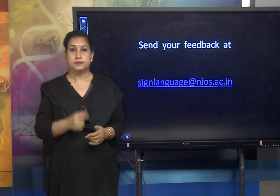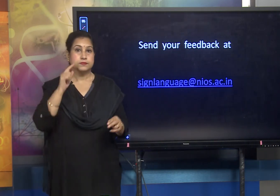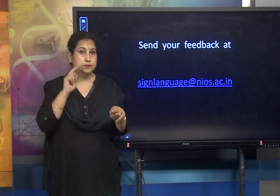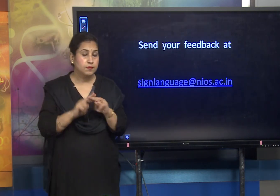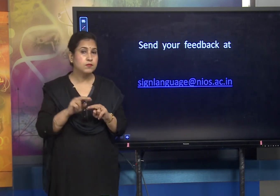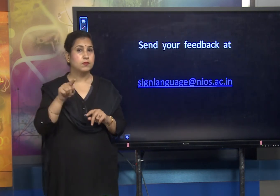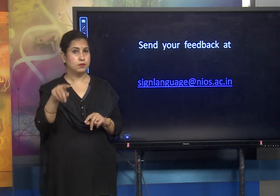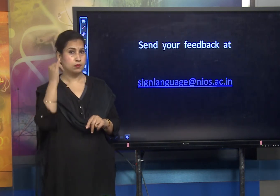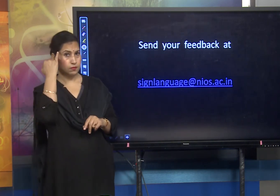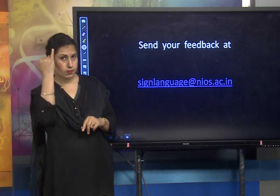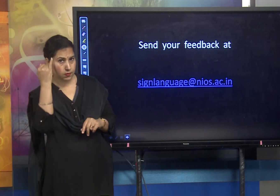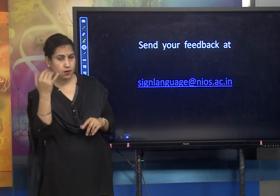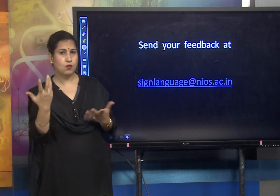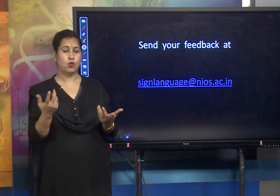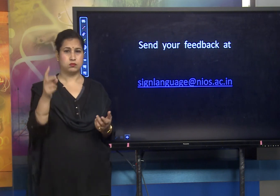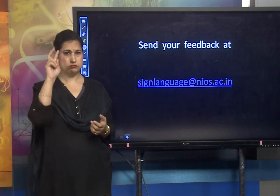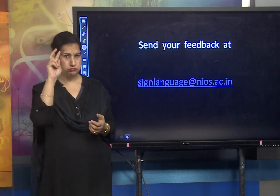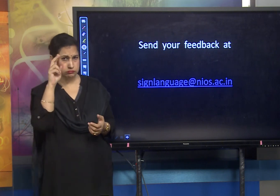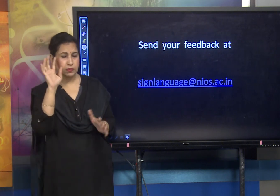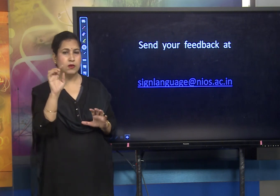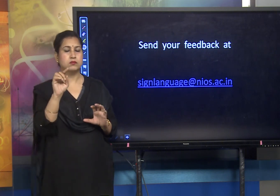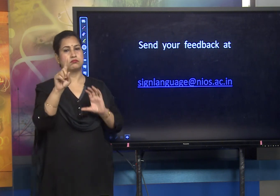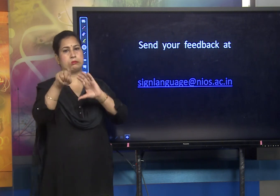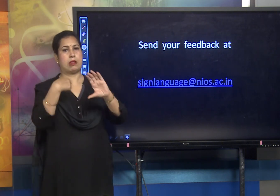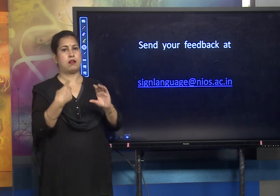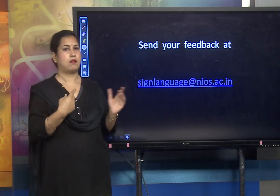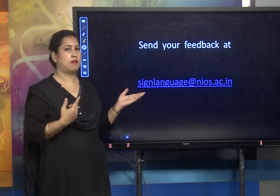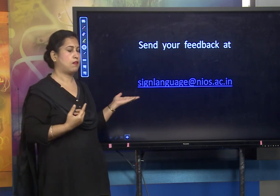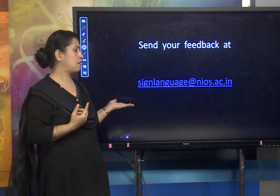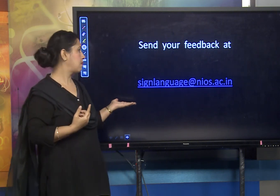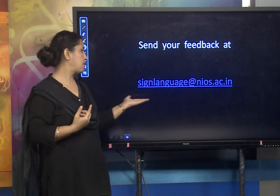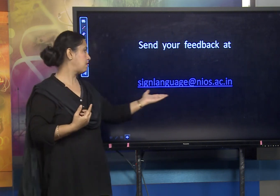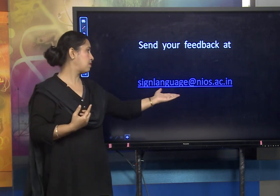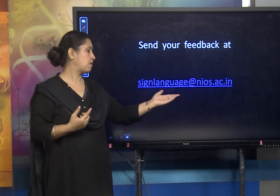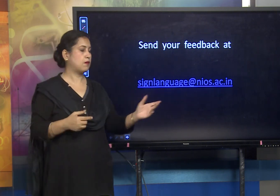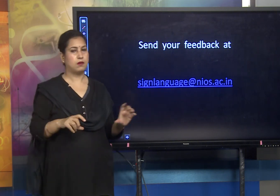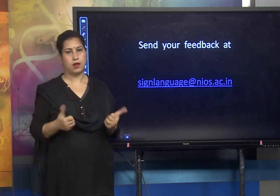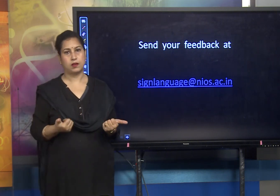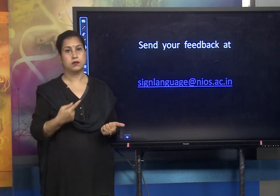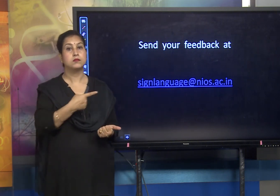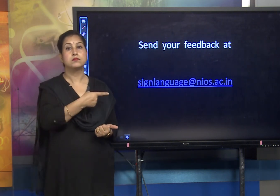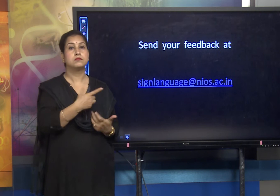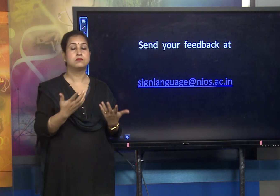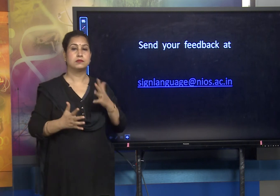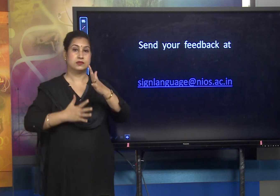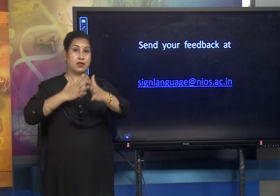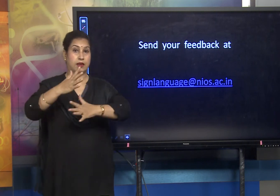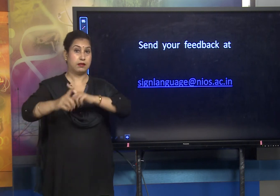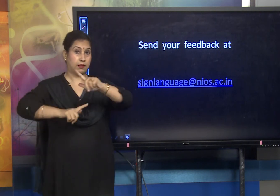अगर आपके मन में कोई शंका है, कोई विचार है, तो आप हमें इस ईमेल पते पर भेज सकते हैं।